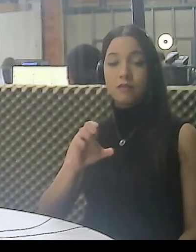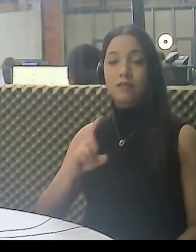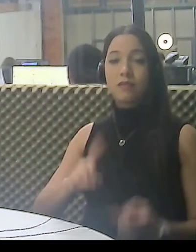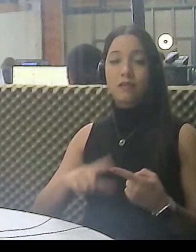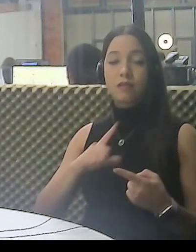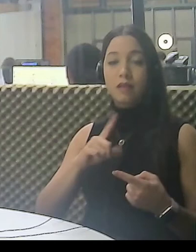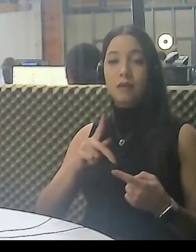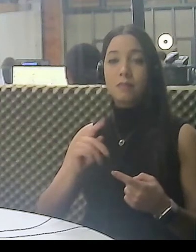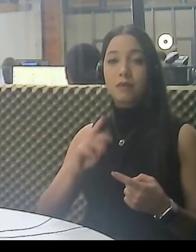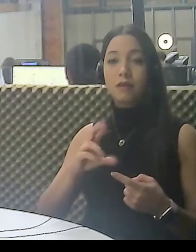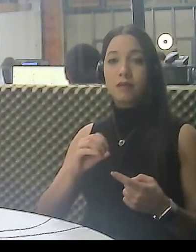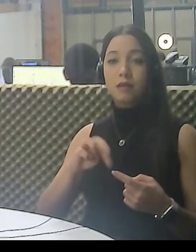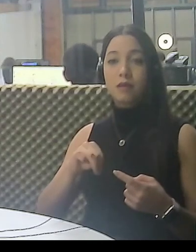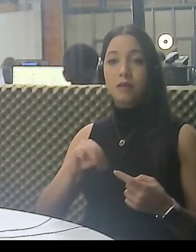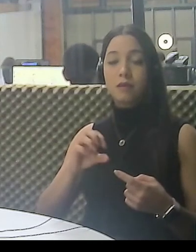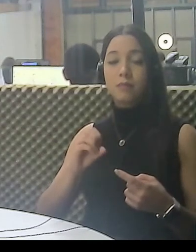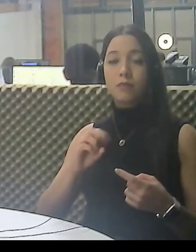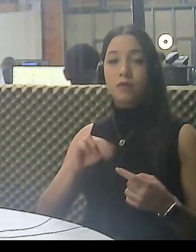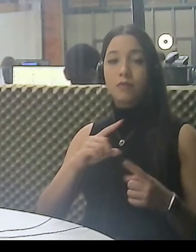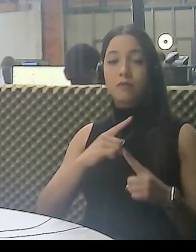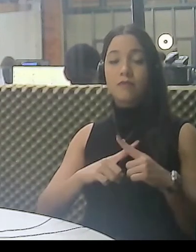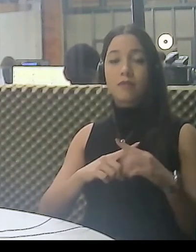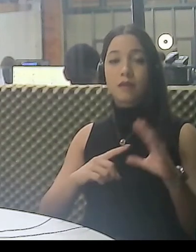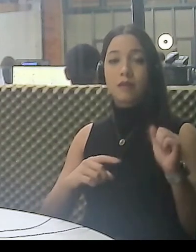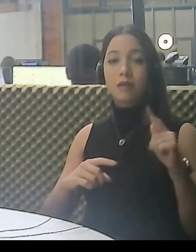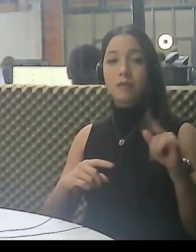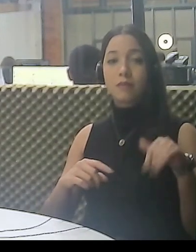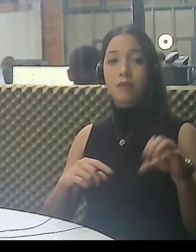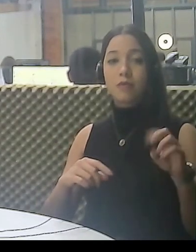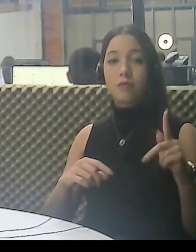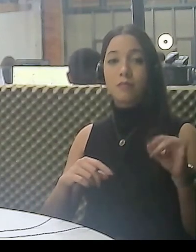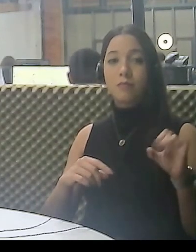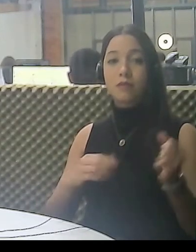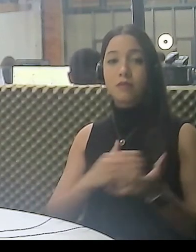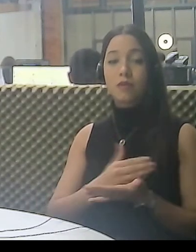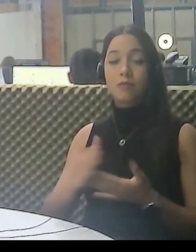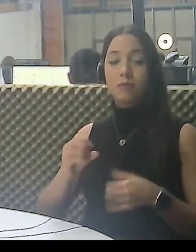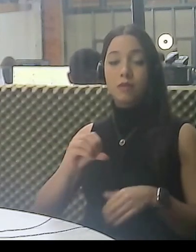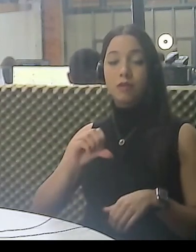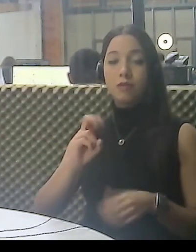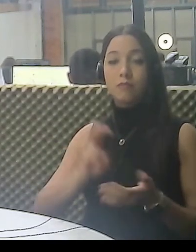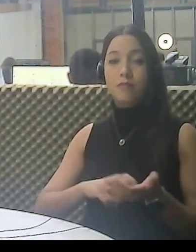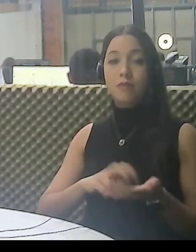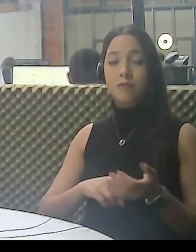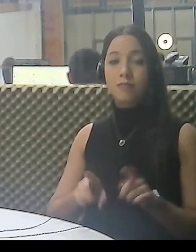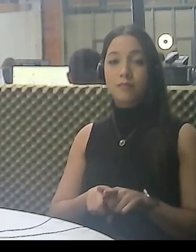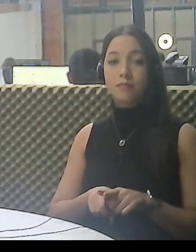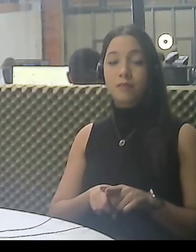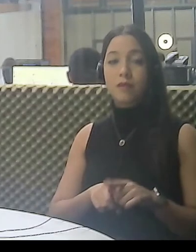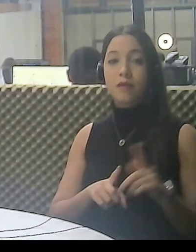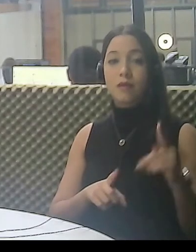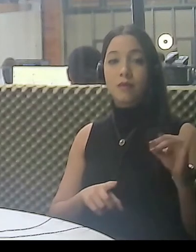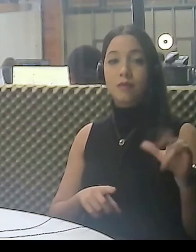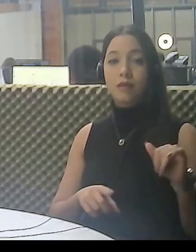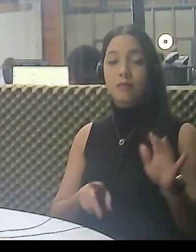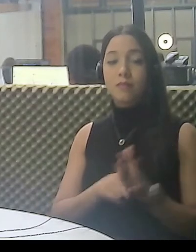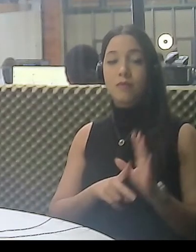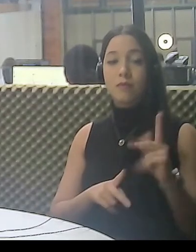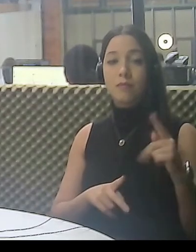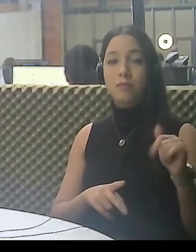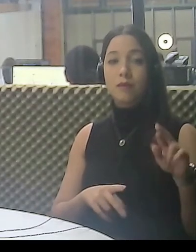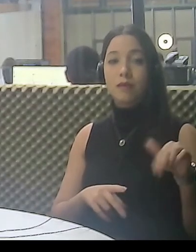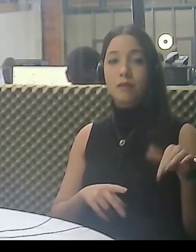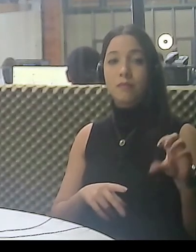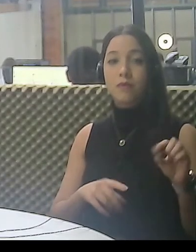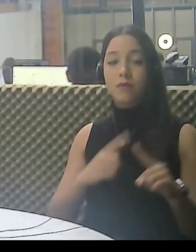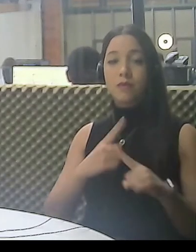sub-10 contra Capinópolis sub-11, a partir das 9 da manhã. E no Poliesportivo Patrimônio, o time da Futel sub-12